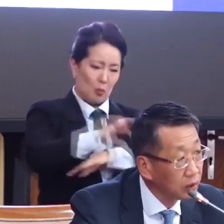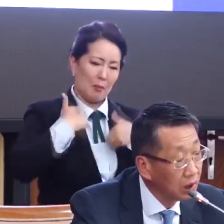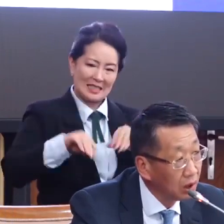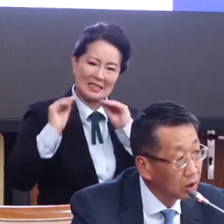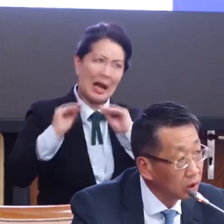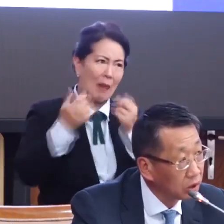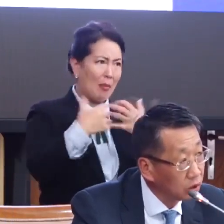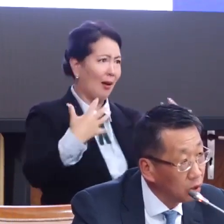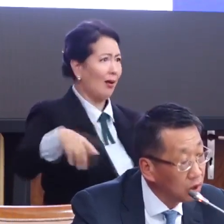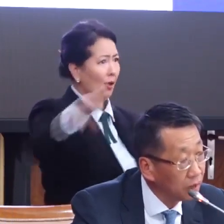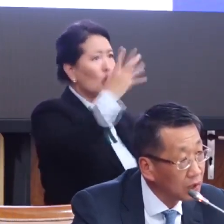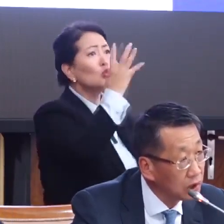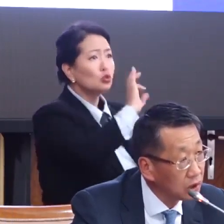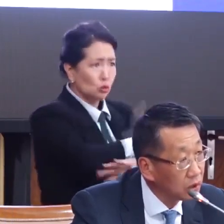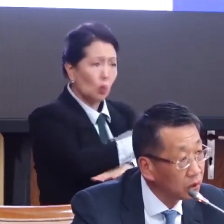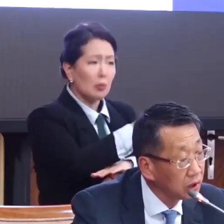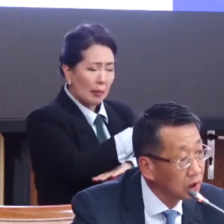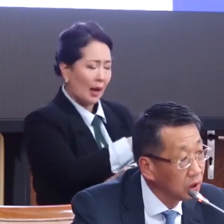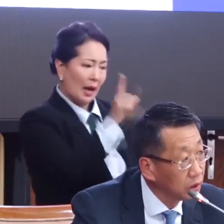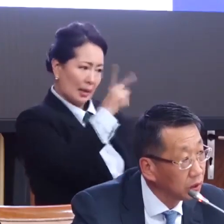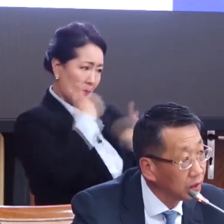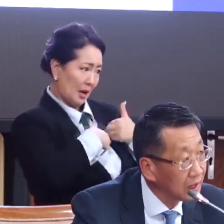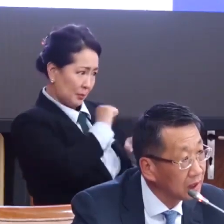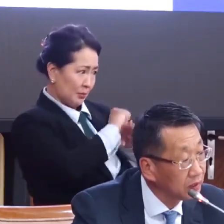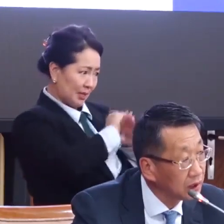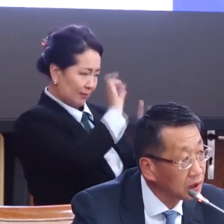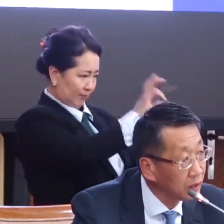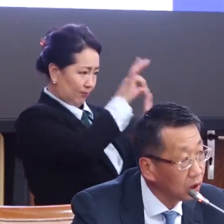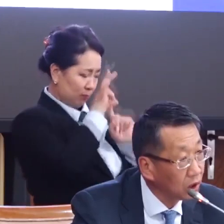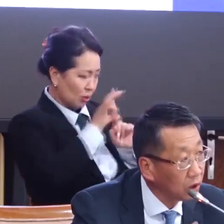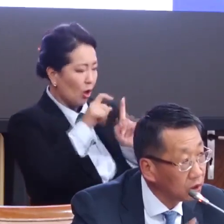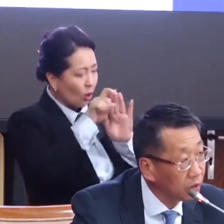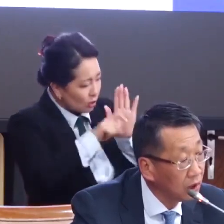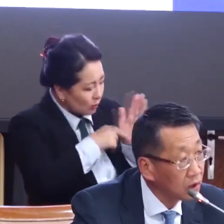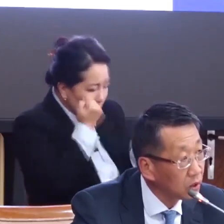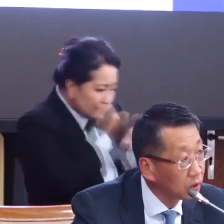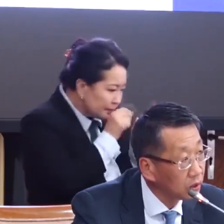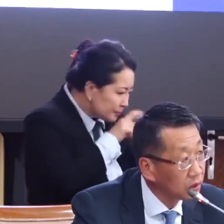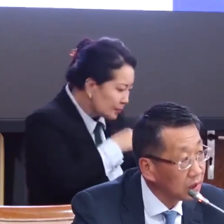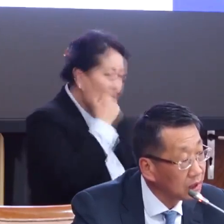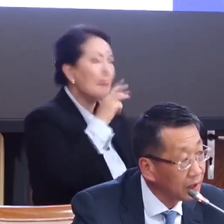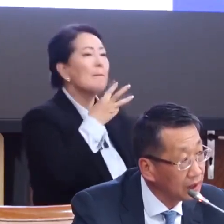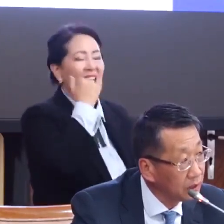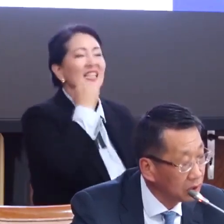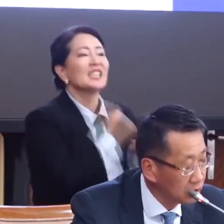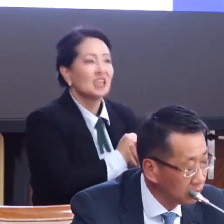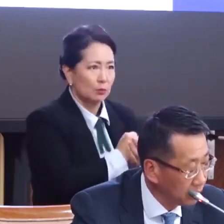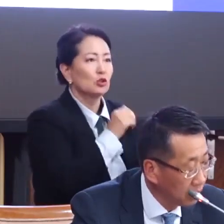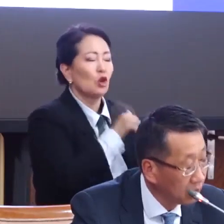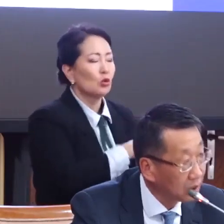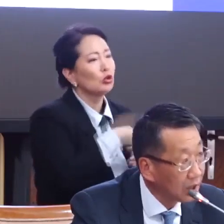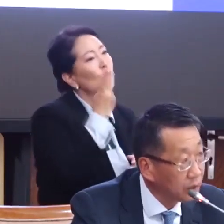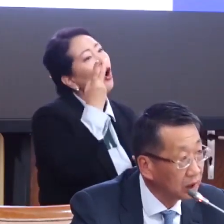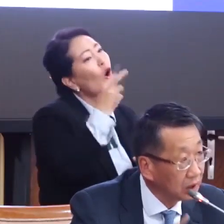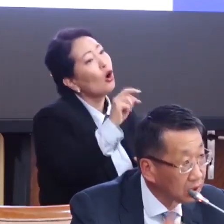одоо зөвхөн багш бэлдж байгаа сургуулиудын хөтөлбөрүүд нь магадлан итгэмжлэгдсэн байна. Одоо 20 орчим сургуулиуд бол цаашаа магадлан итгэмжлэгдсэн хөтөлбөрөөр одоо багш